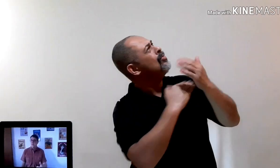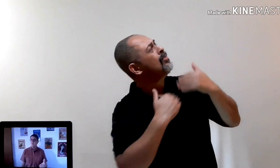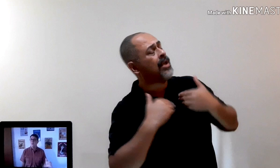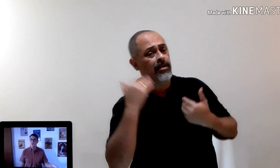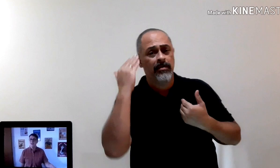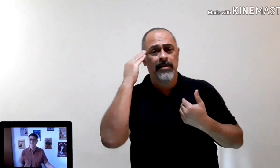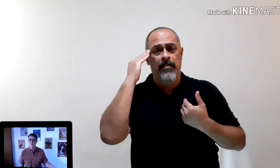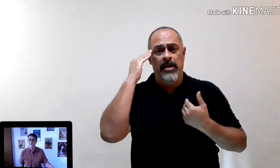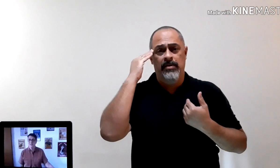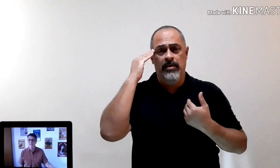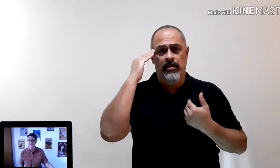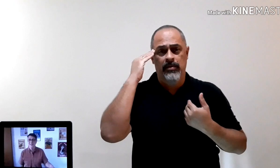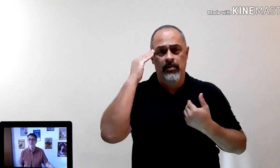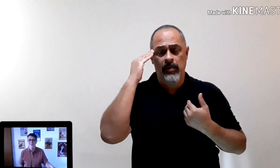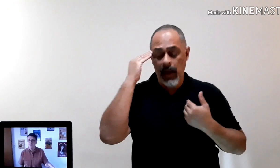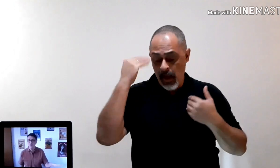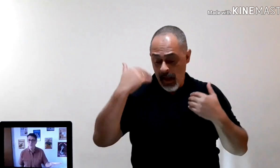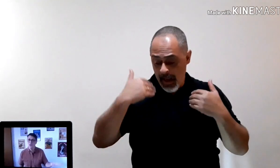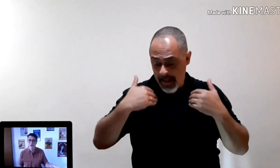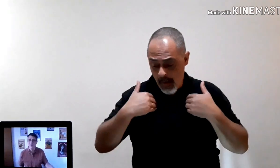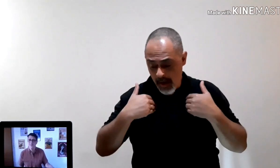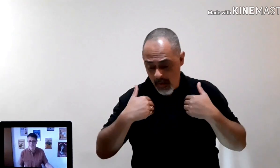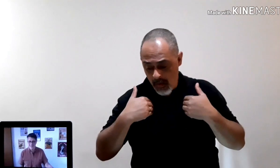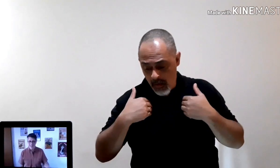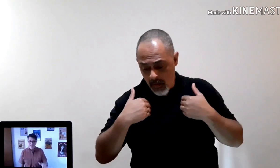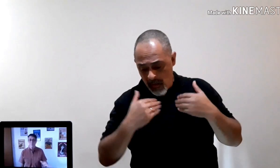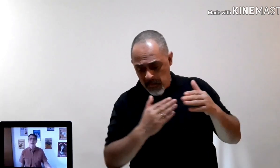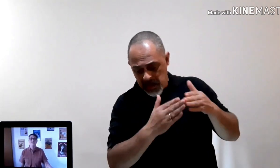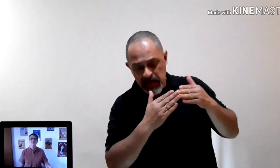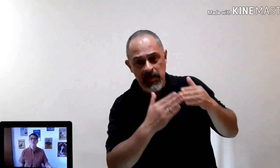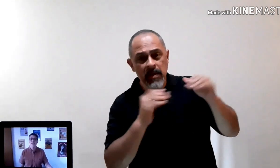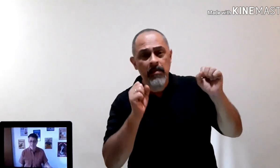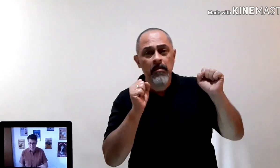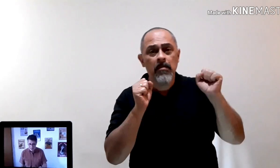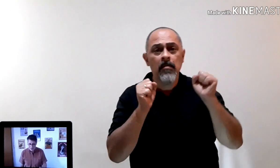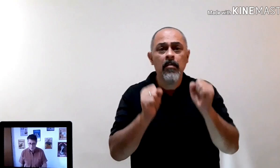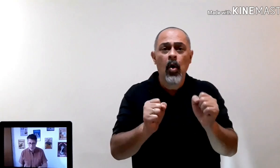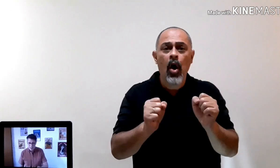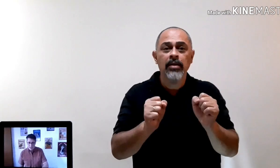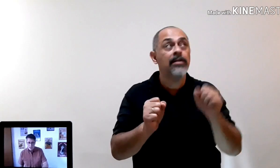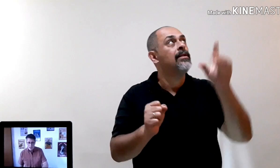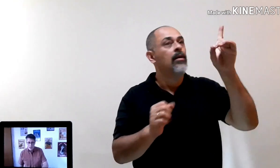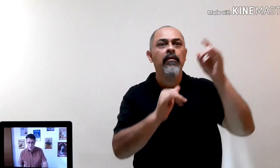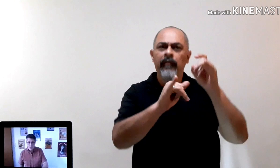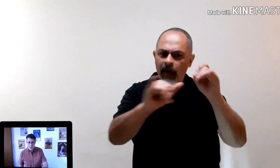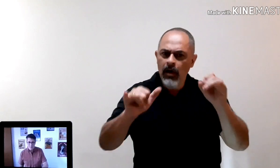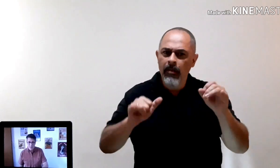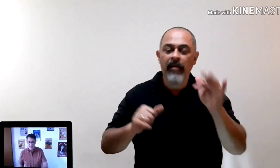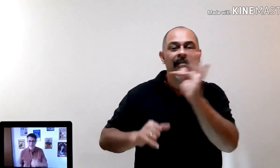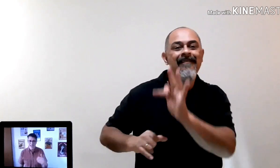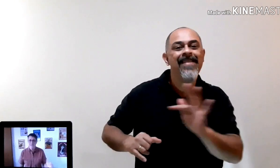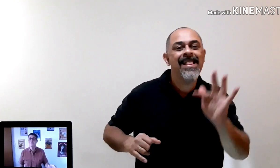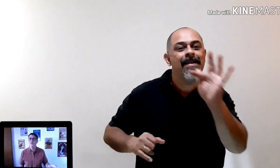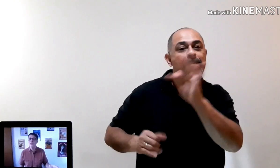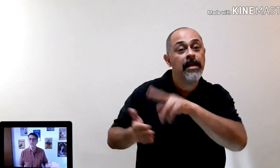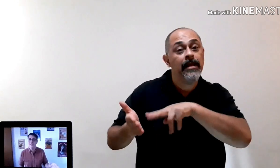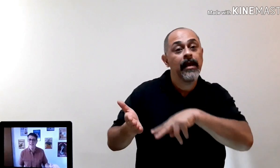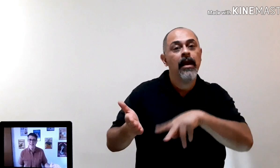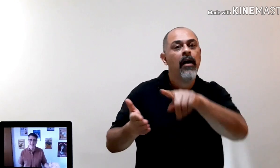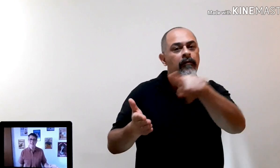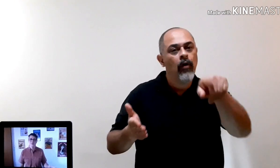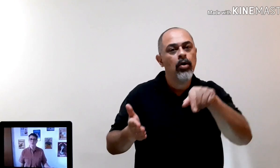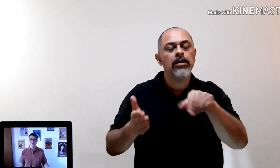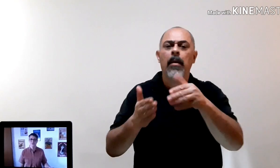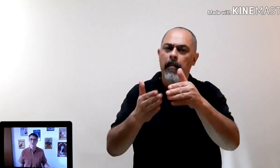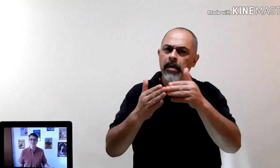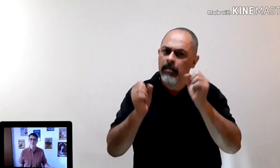Eu posso sempre pedi-la, Deus está falando aqui, você pode pedir a hora que você quiser, peça e vos será dada, né? E que reação a gente